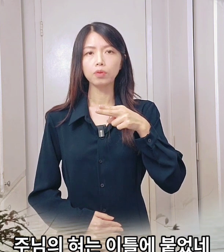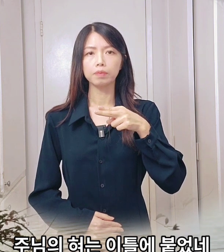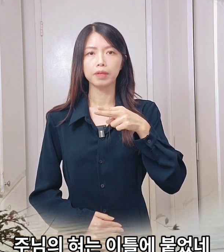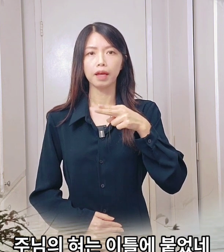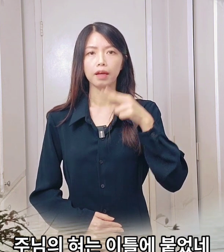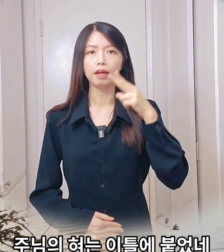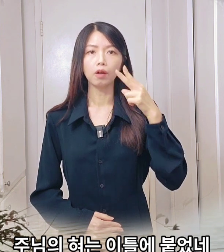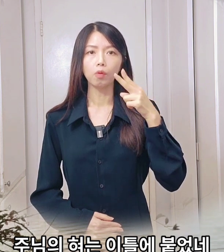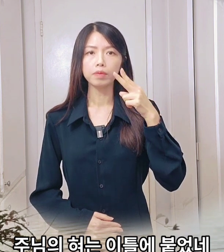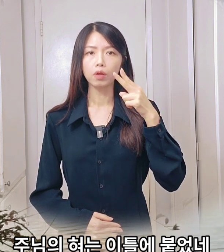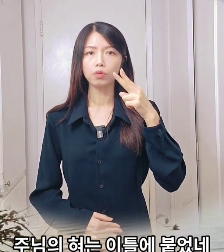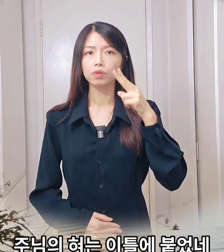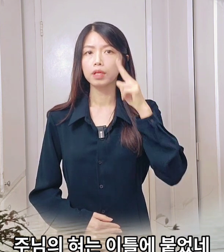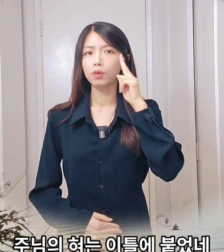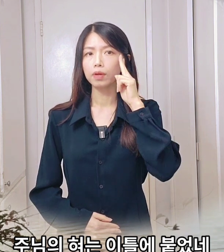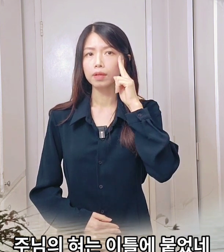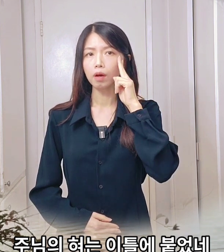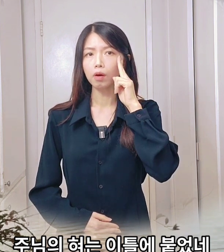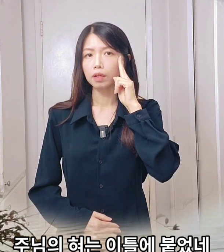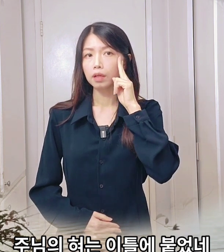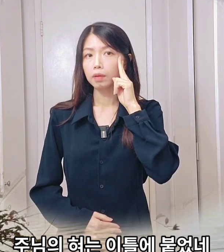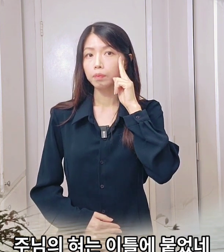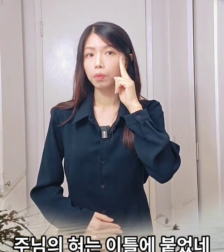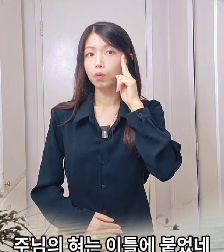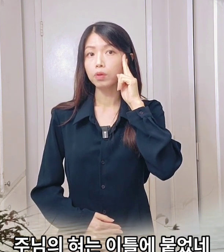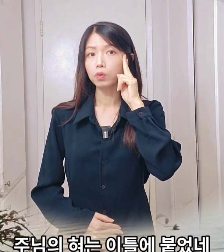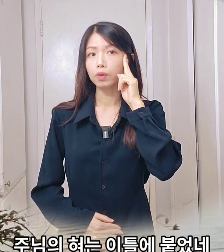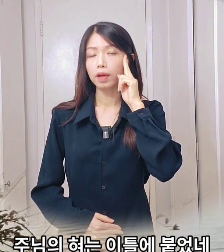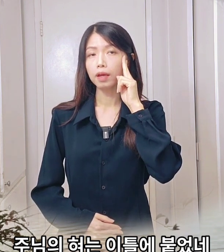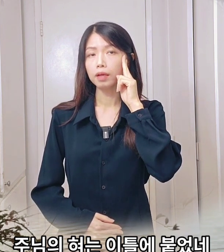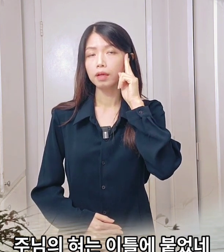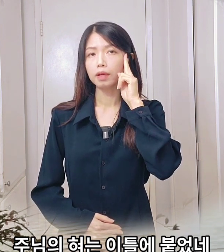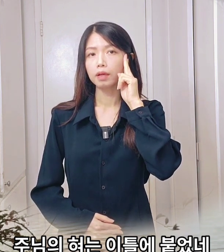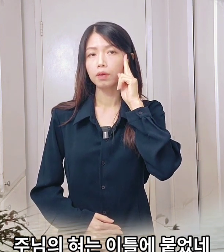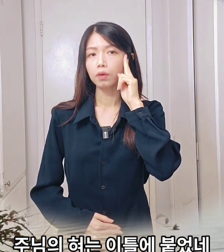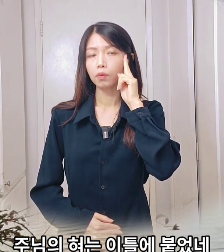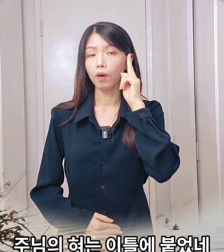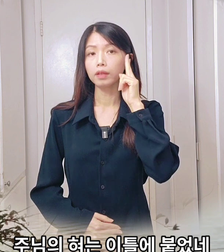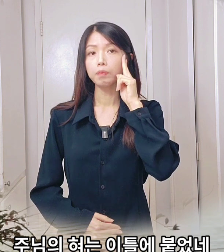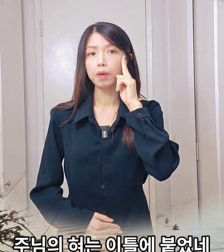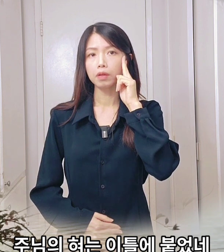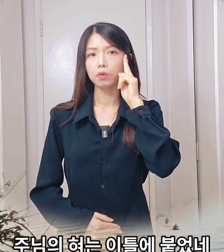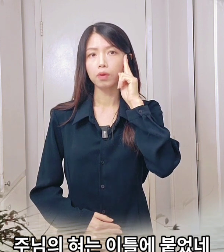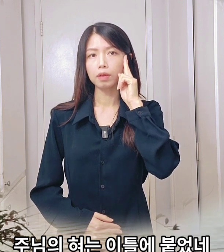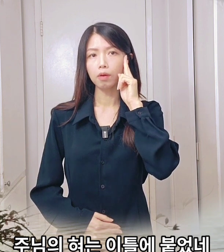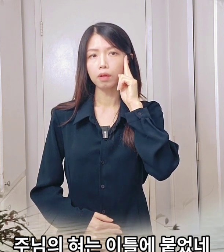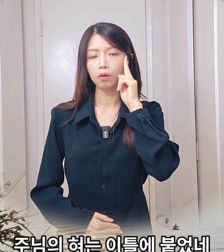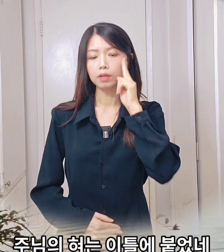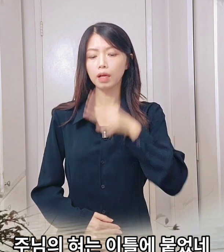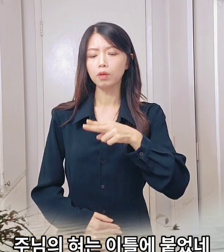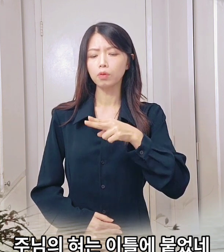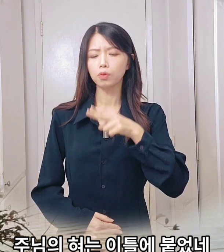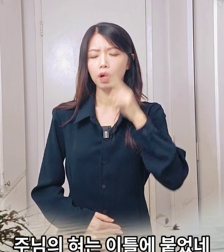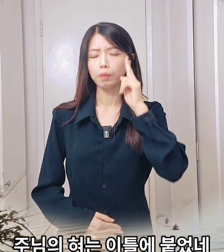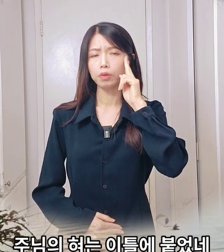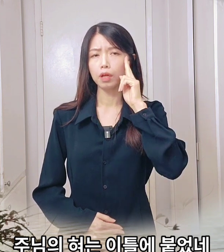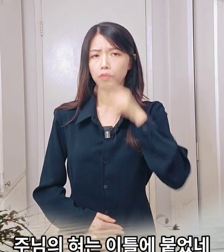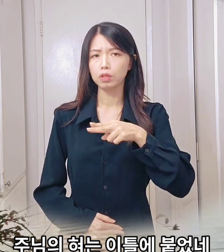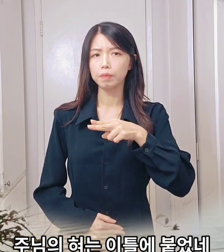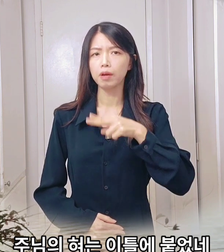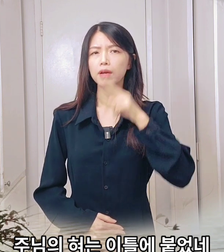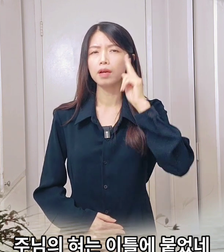표현을 해줬습니다. 검지하고 중지를 이용해서 이 볼 쪽에 광대뼈 있는 쪽에서 이렇게 사선으로